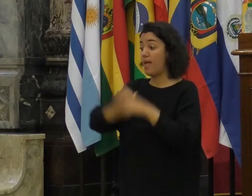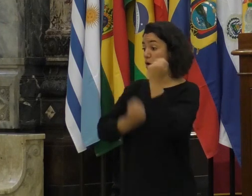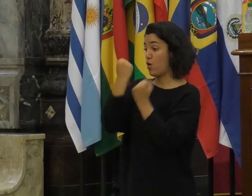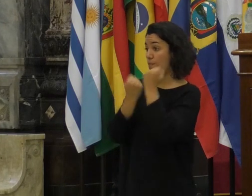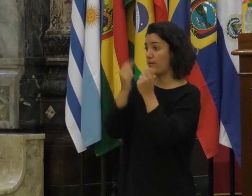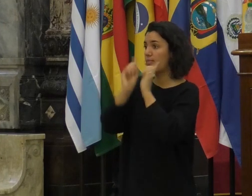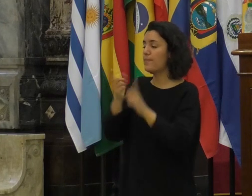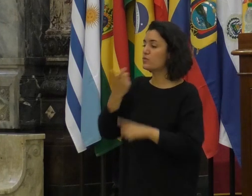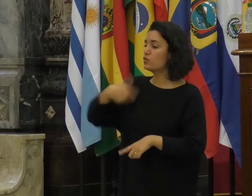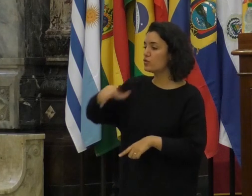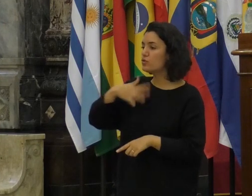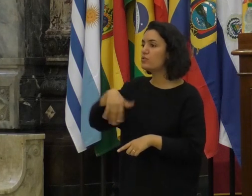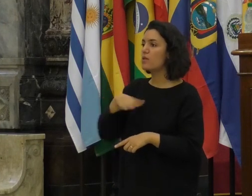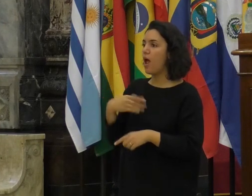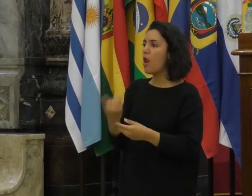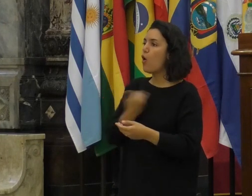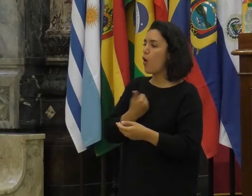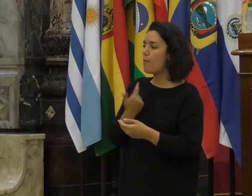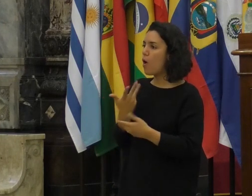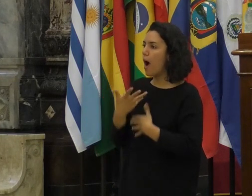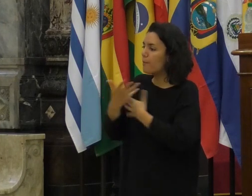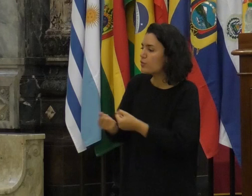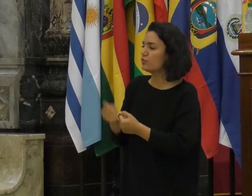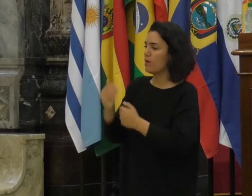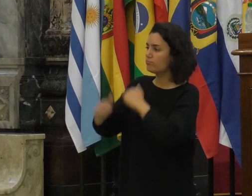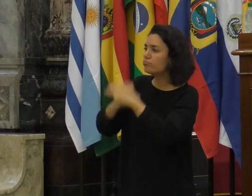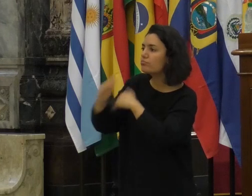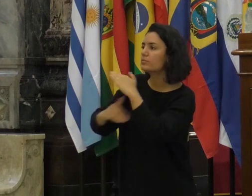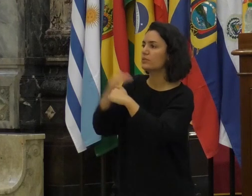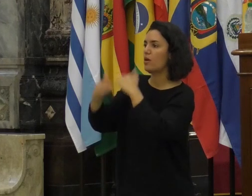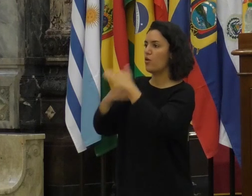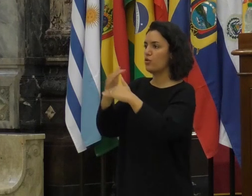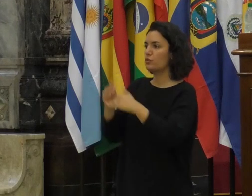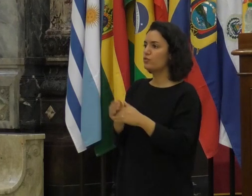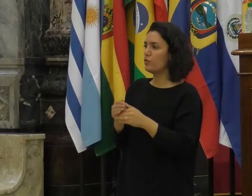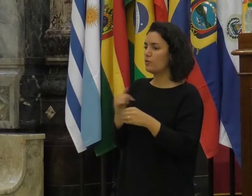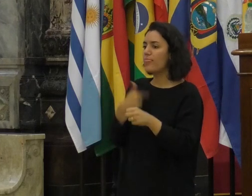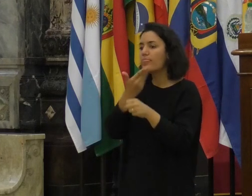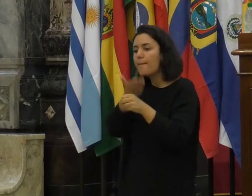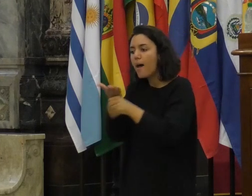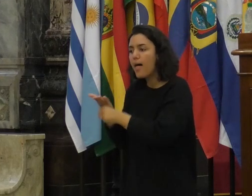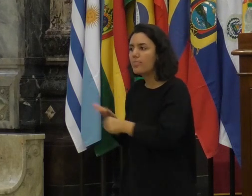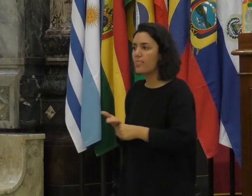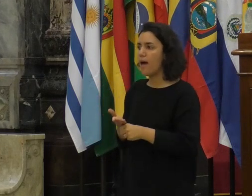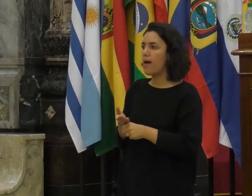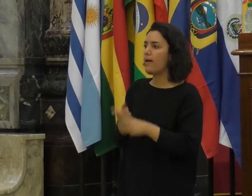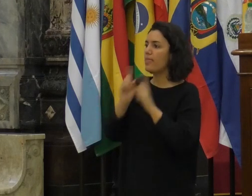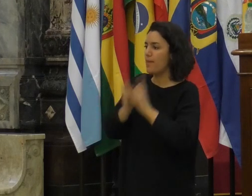social sustenta esos desarrollos, genera demandas y aplica sus